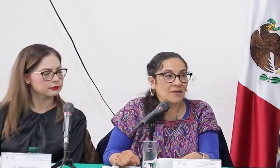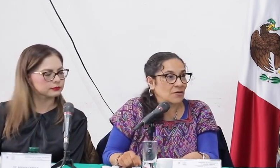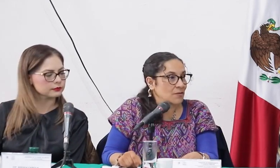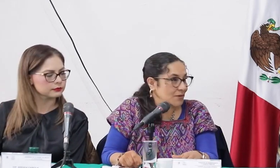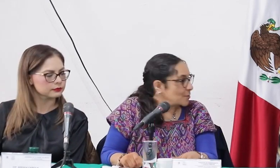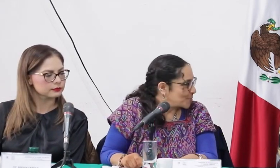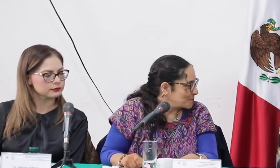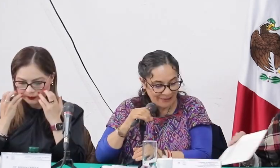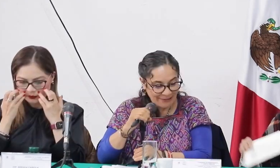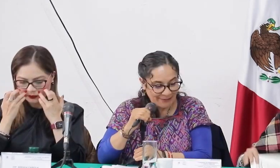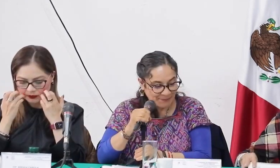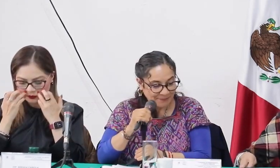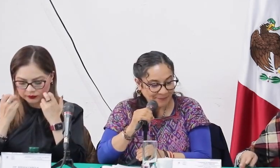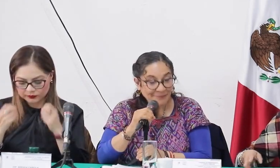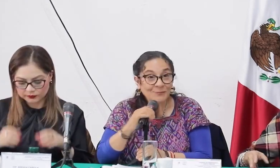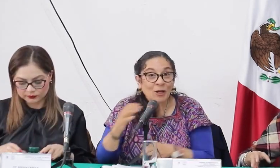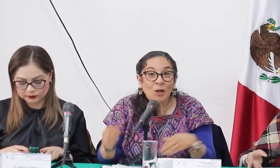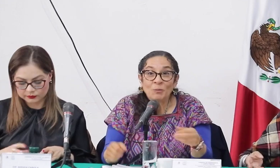Ramírez Hernández.